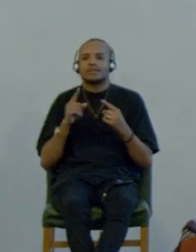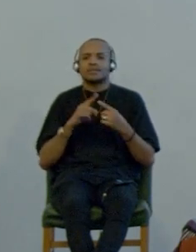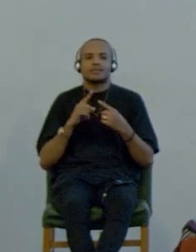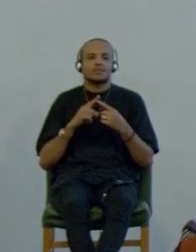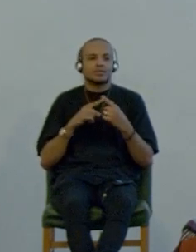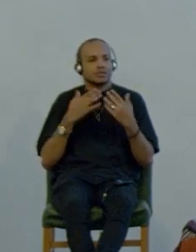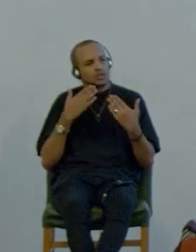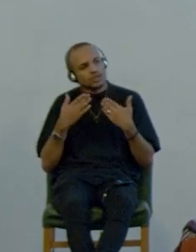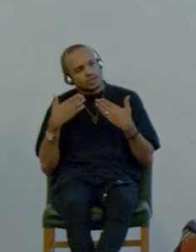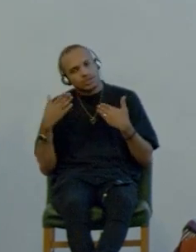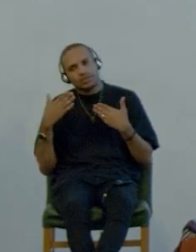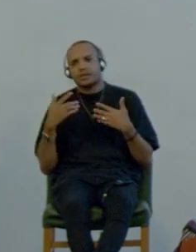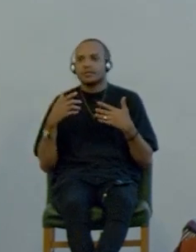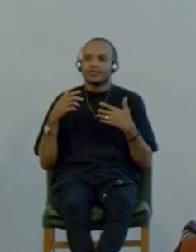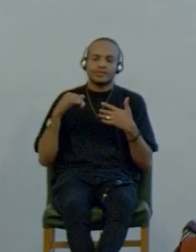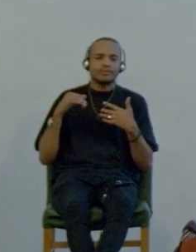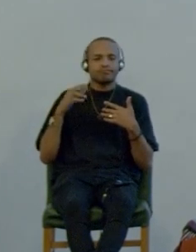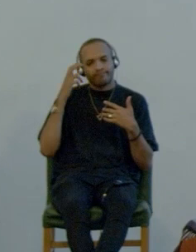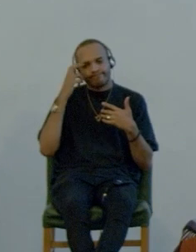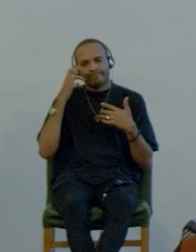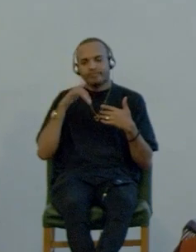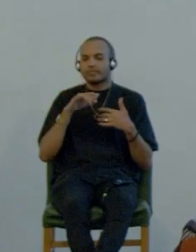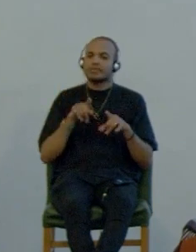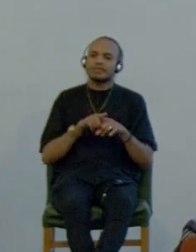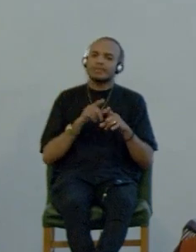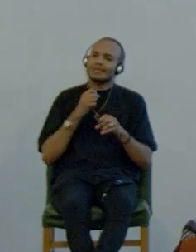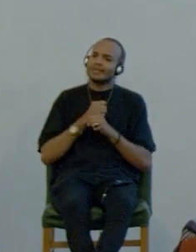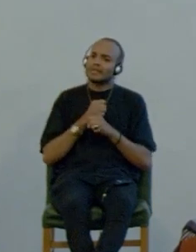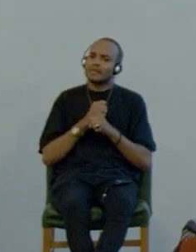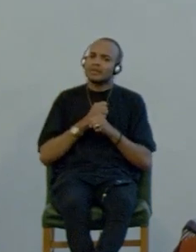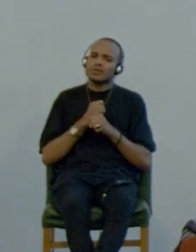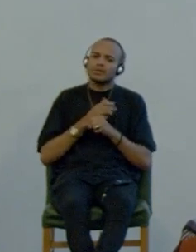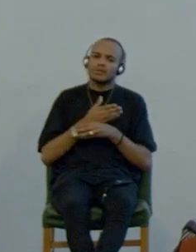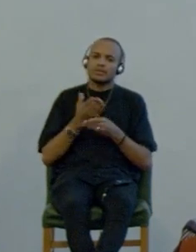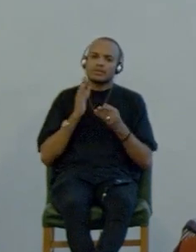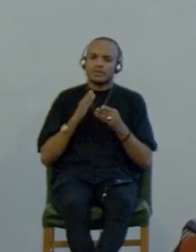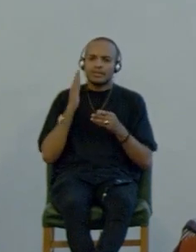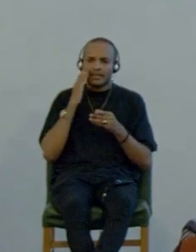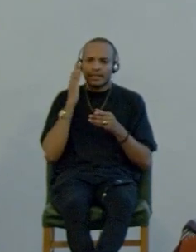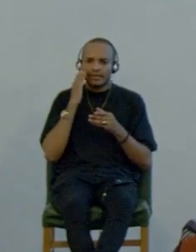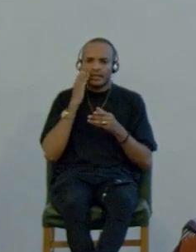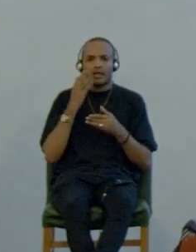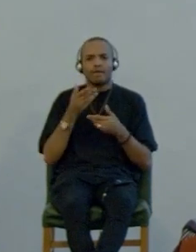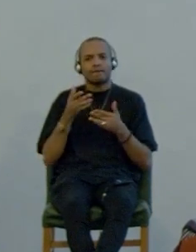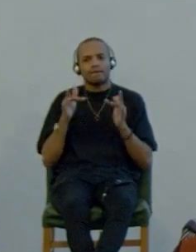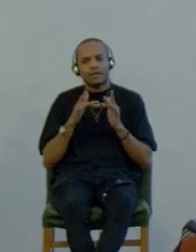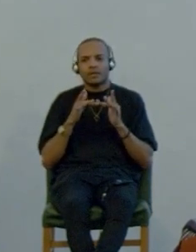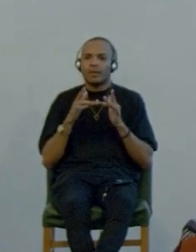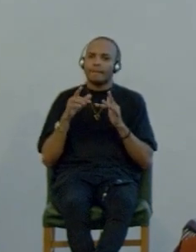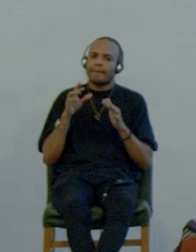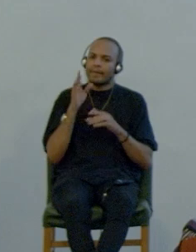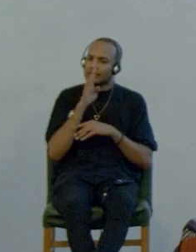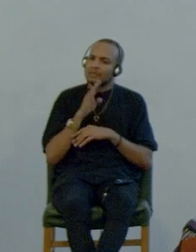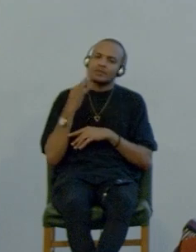intellectuel depuis des années. Comme vous le savez, les liens entre le Brésil et la France sont anciens, profonds. Voilà,